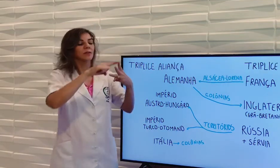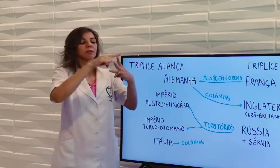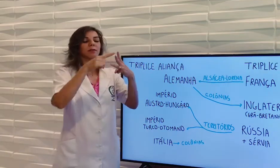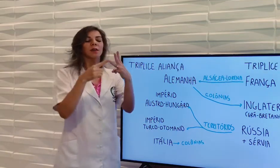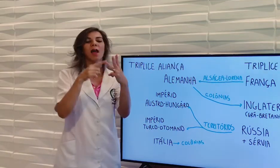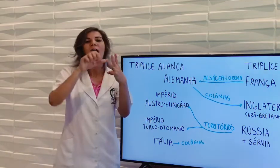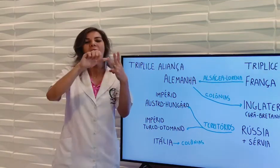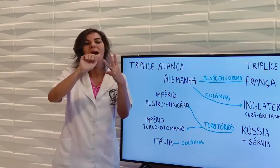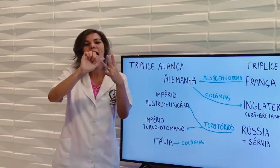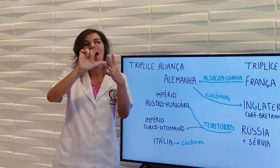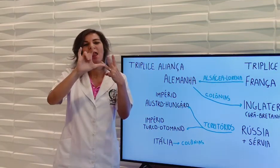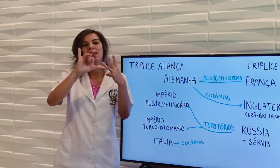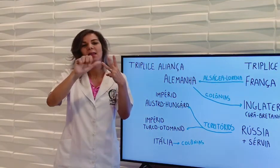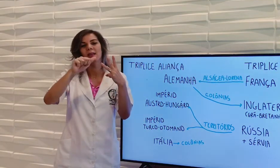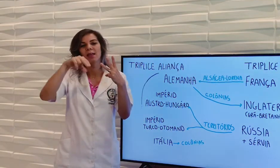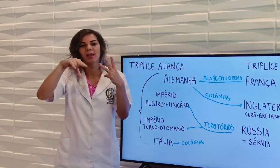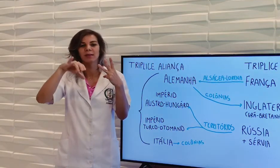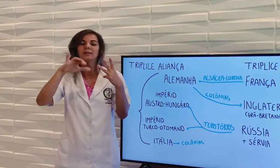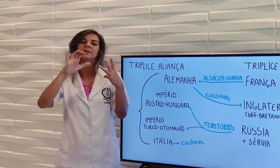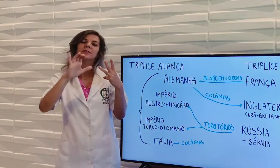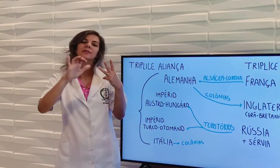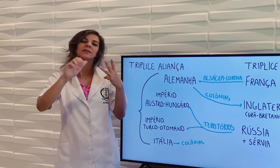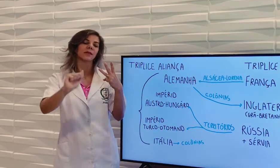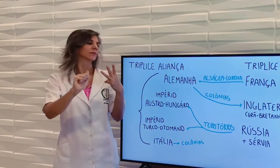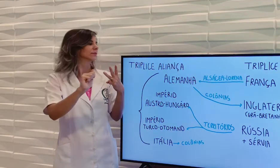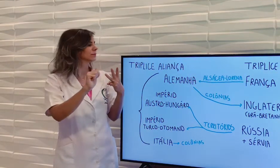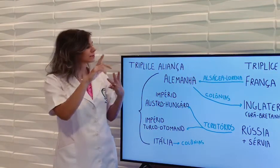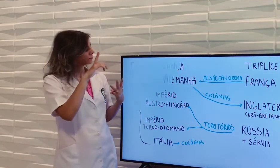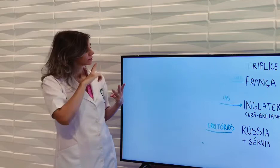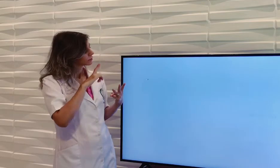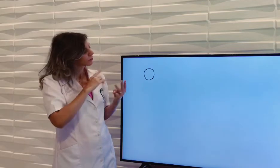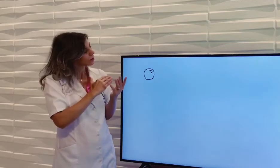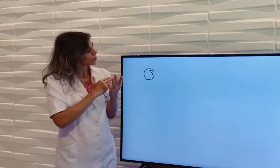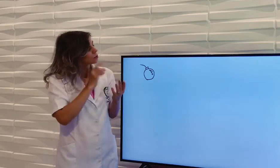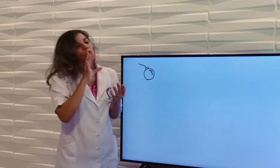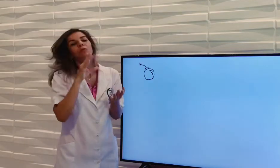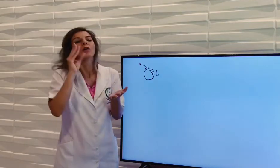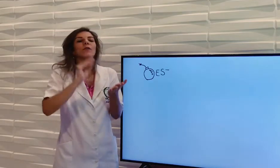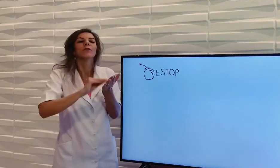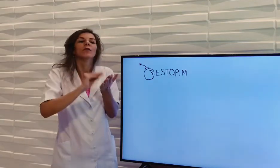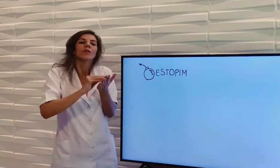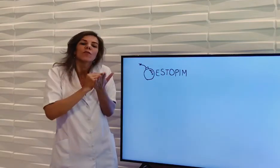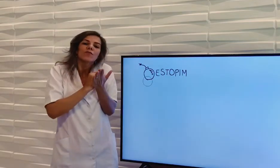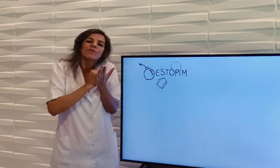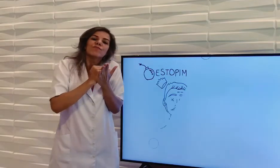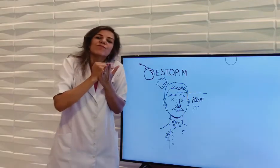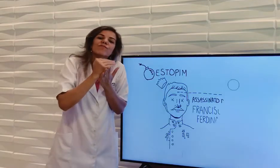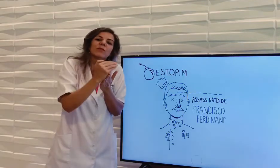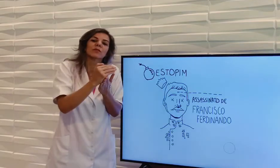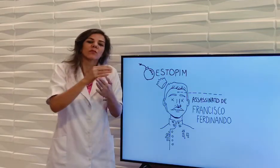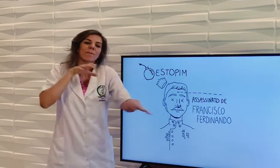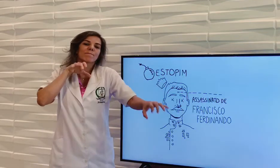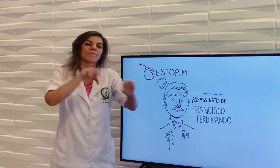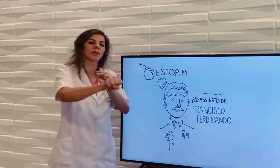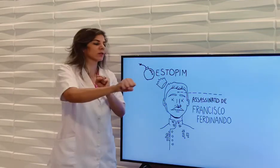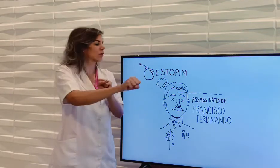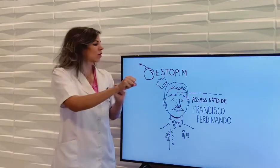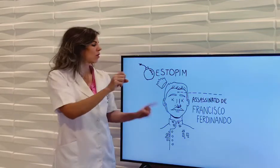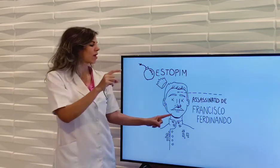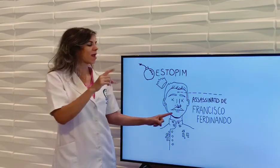a Tríplice Entente. Para começar, só faltava um estopim, que foi o assassinato do Francisco Ferdinando, por ninguém